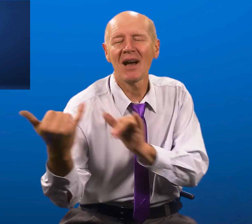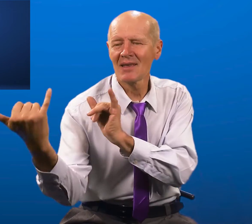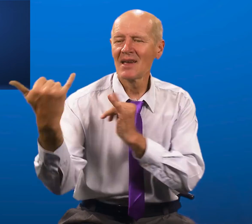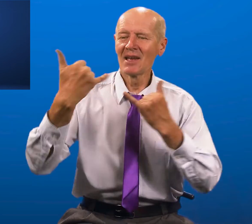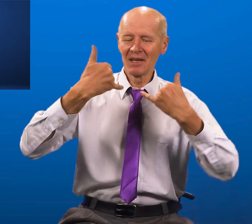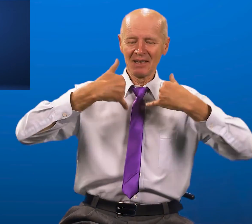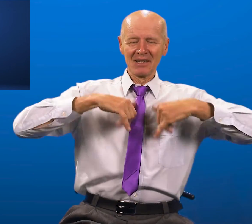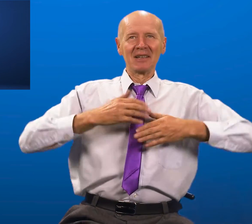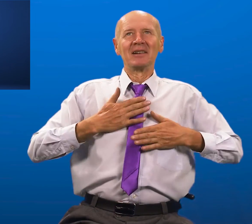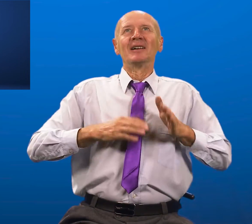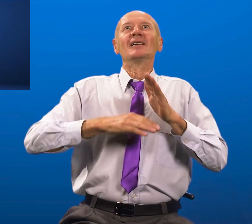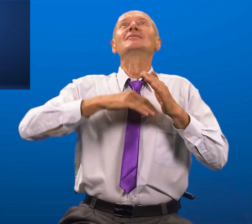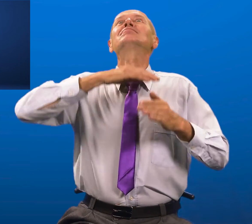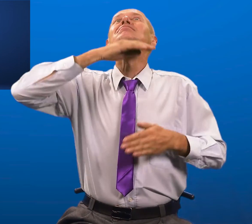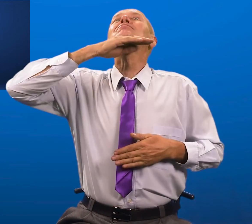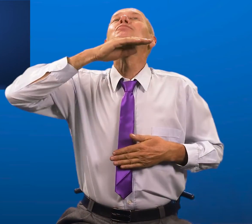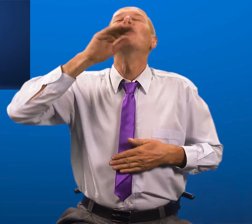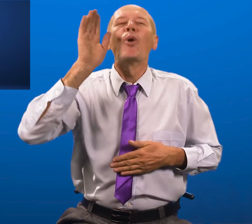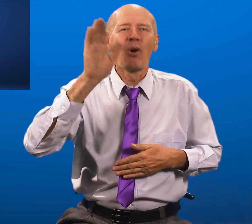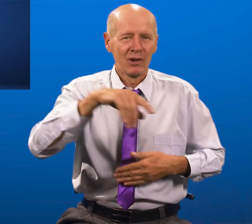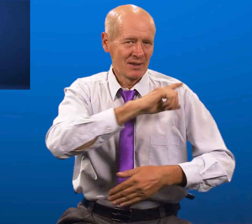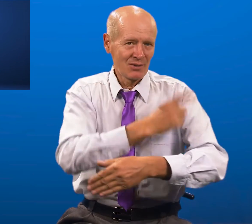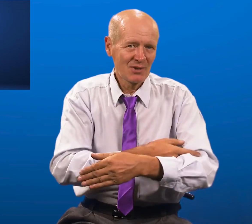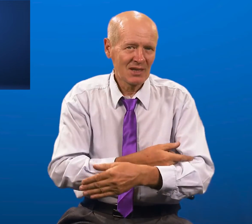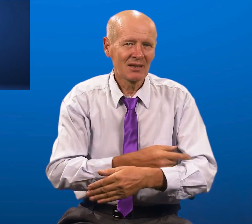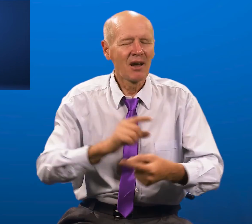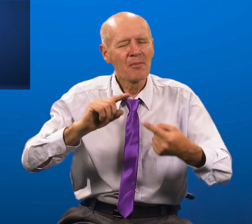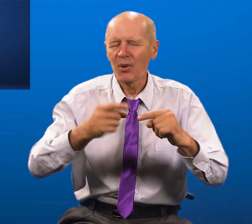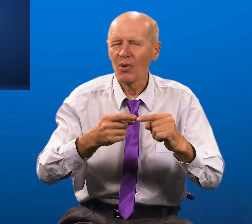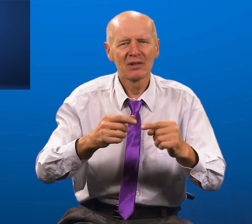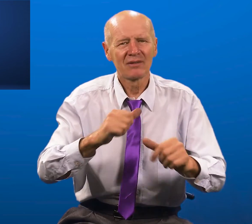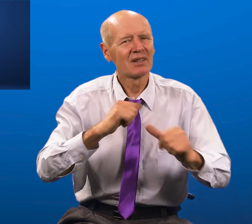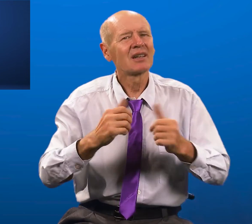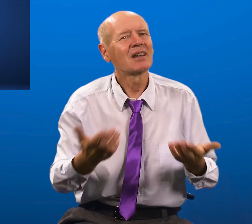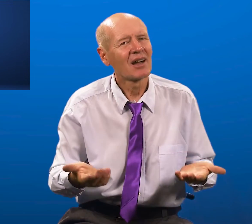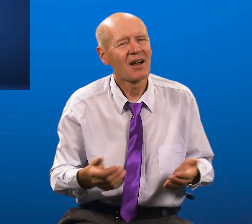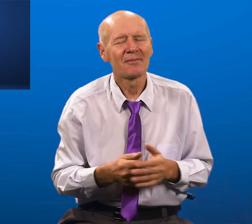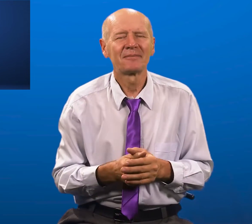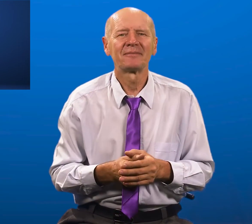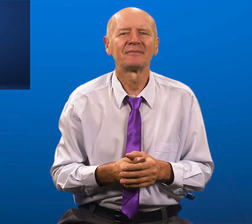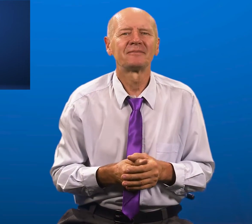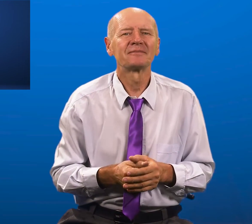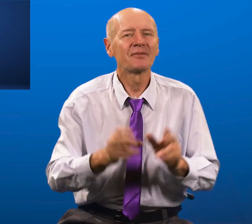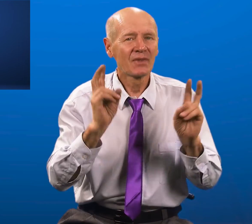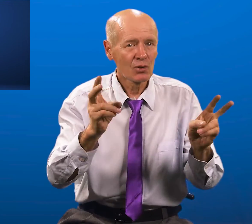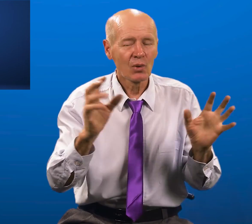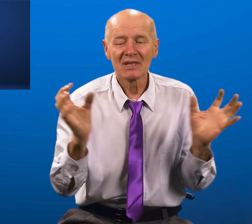Те люди уберегут себя от ущерба, кто будет хранить себя от злого